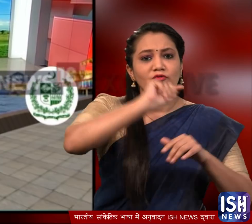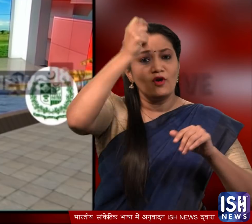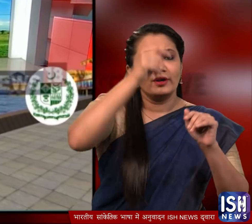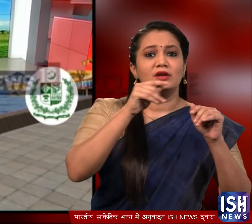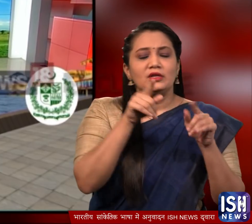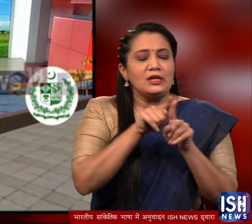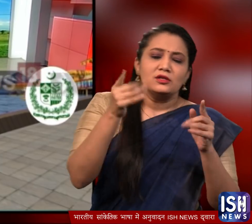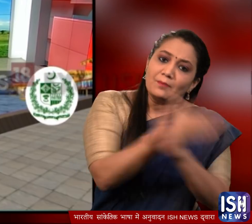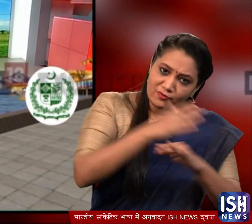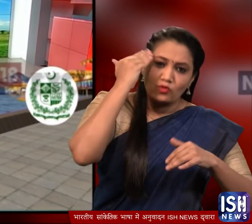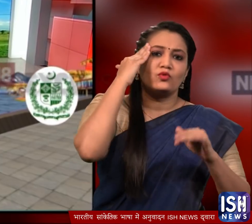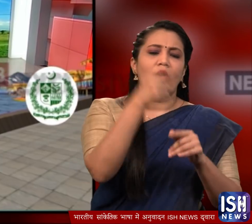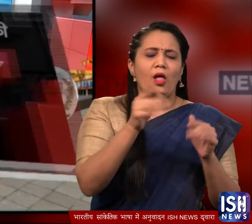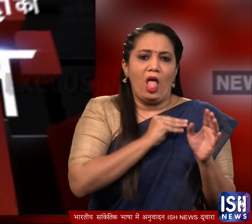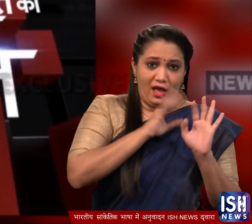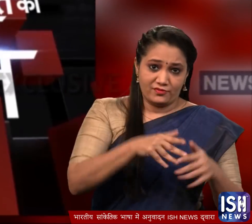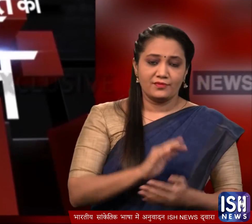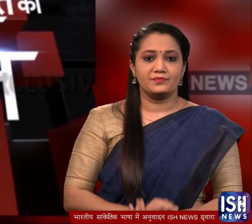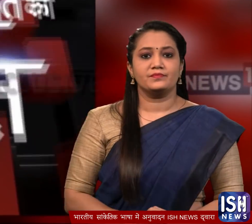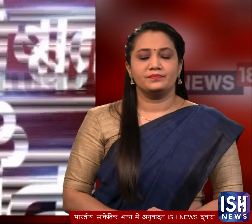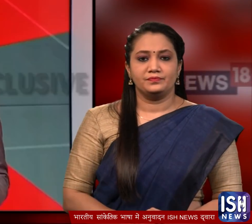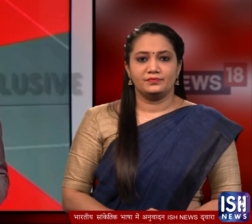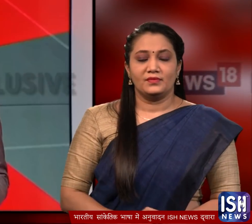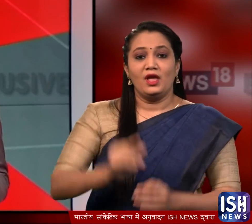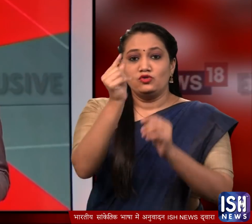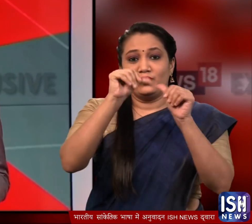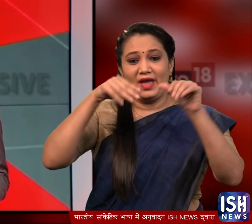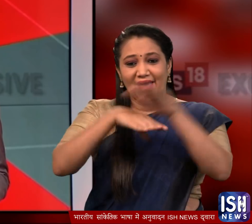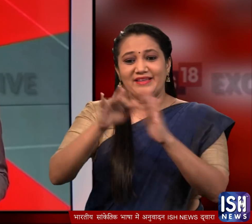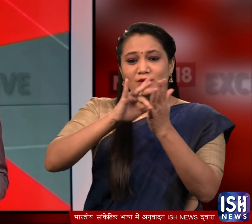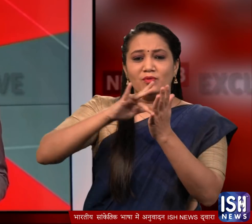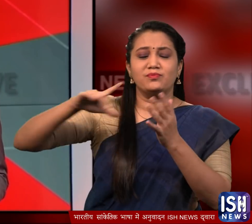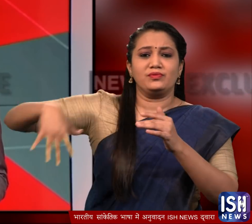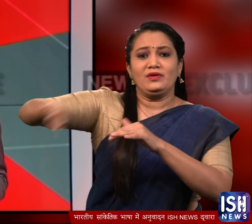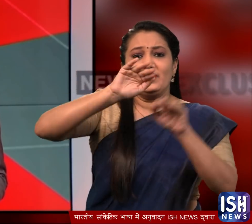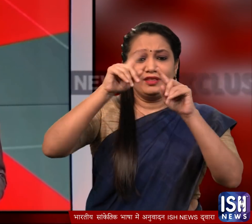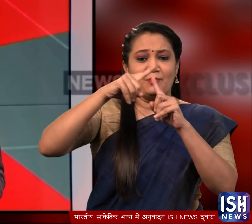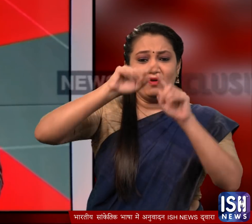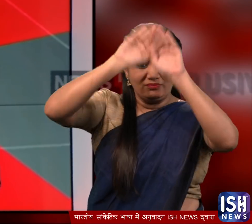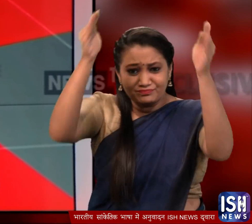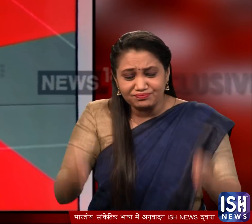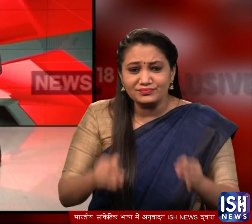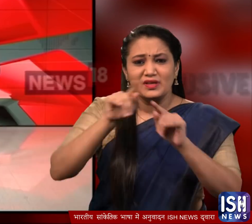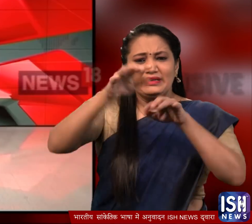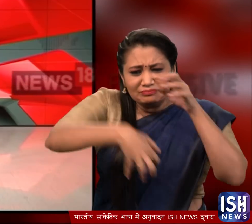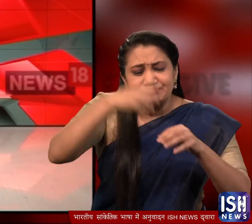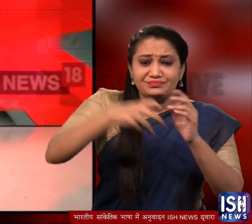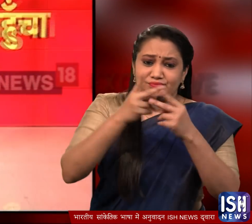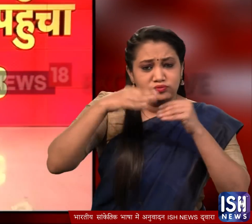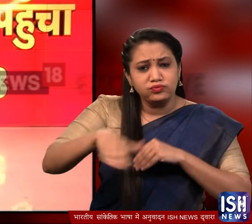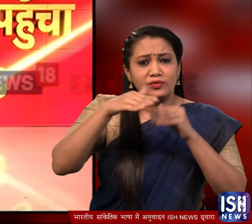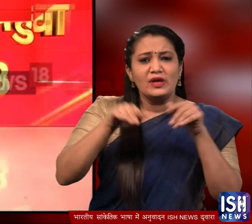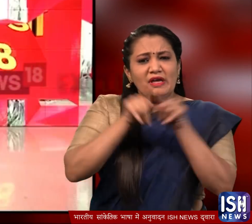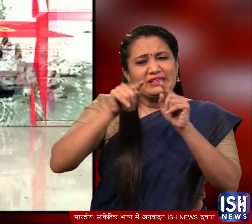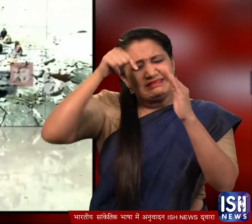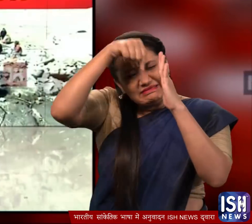विदेश मंत्रालय की बौखलाहट पहले ही सामने आ चुकी है। उत्तराखंड त्रासदी में चमोली जिले के तपोवन टनल में लगातार जारी रेस्क्यू के काम